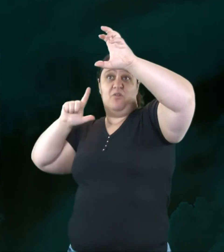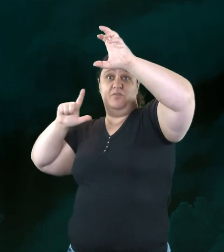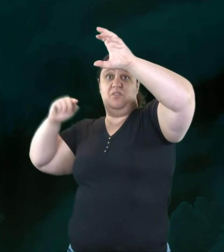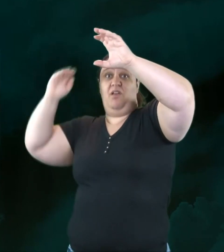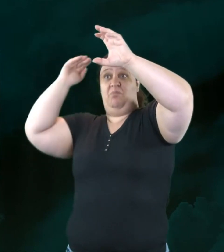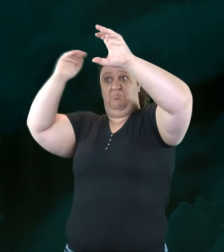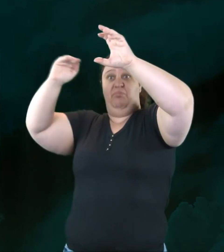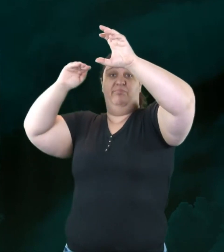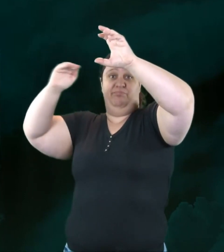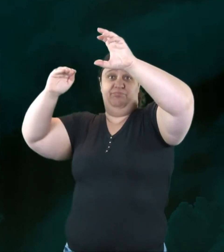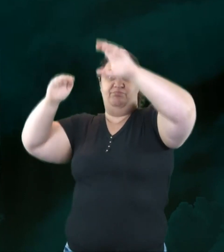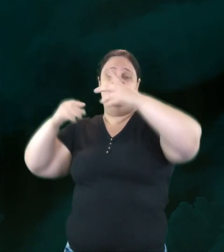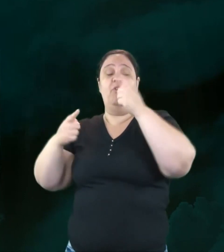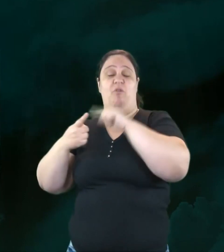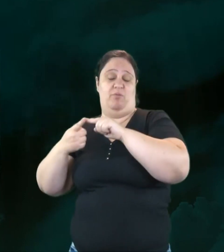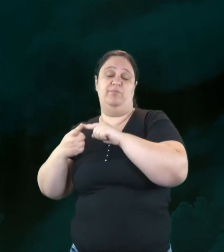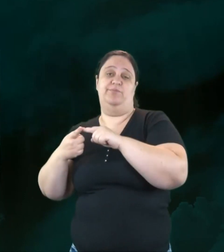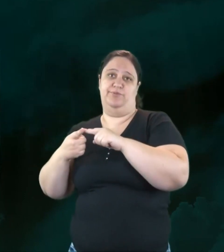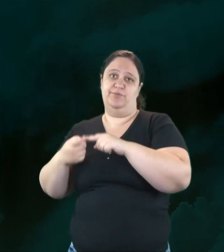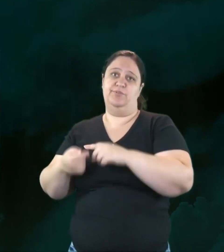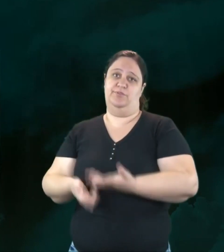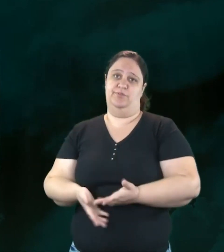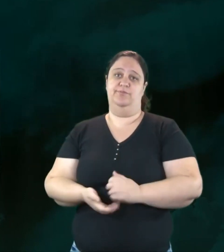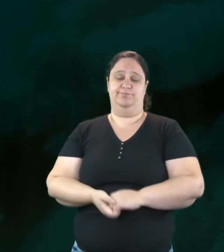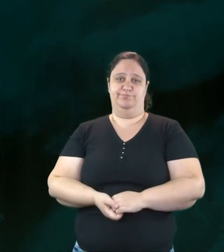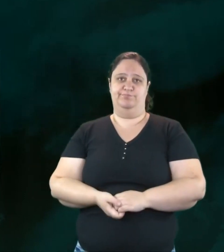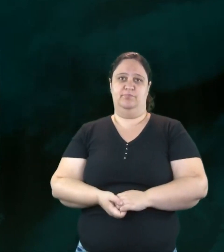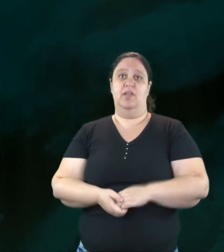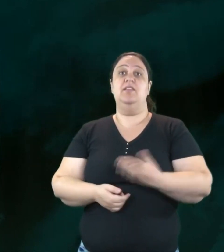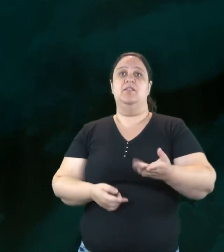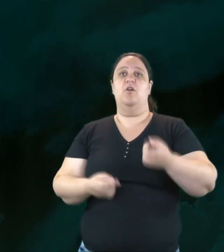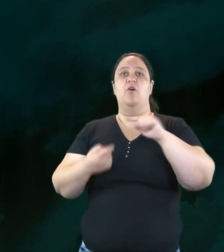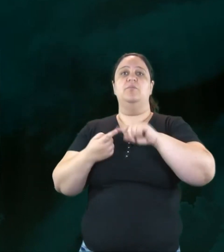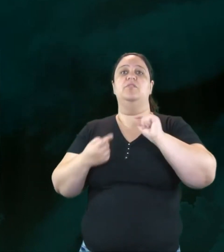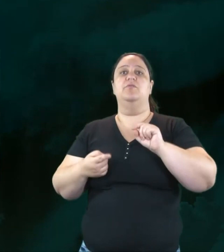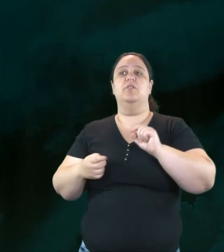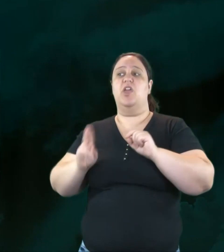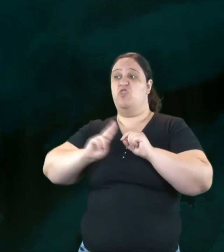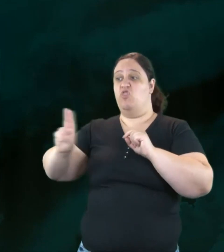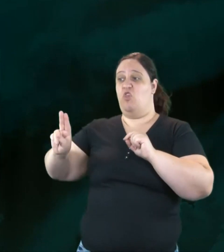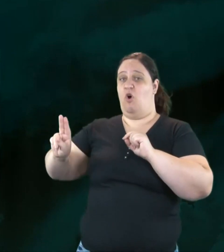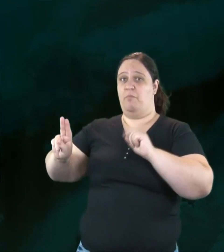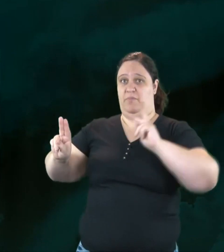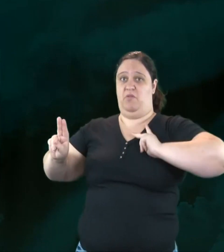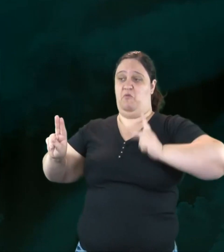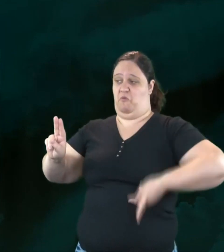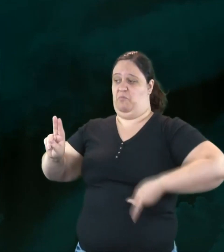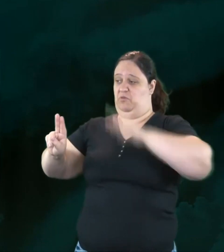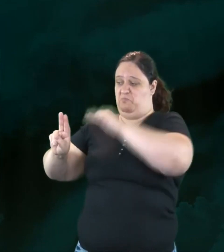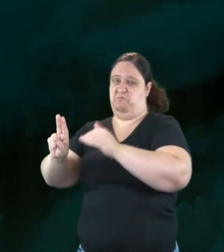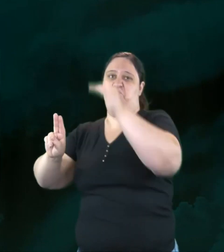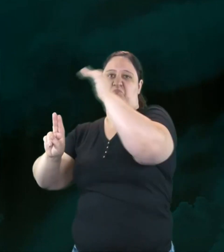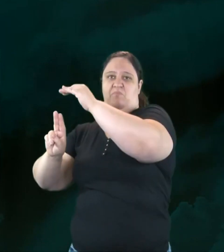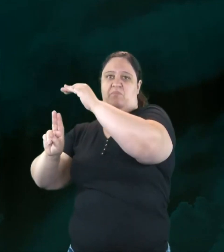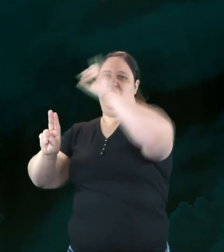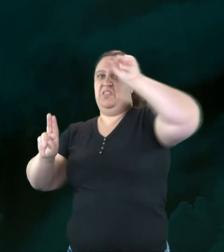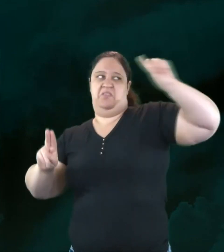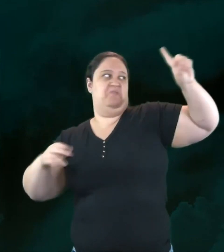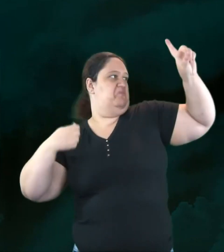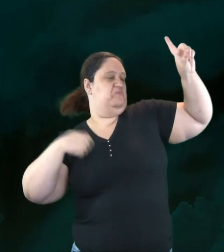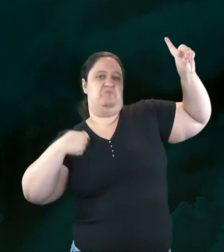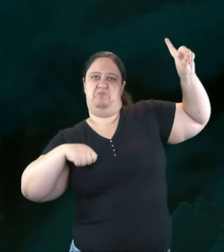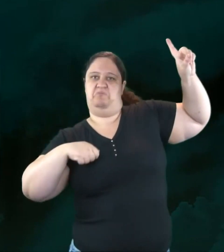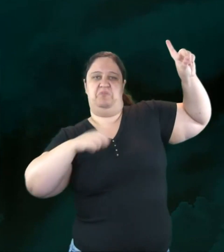era a intenção, e a intenção era para exaltar o nome do homem. O homem não precisa mais de Deus, tem que